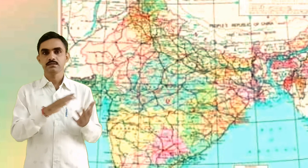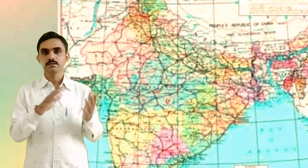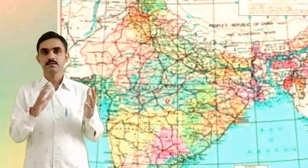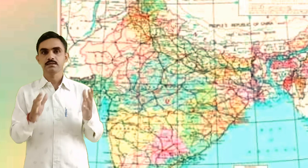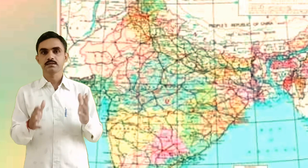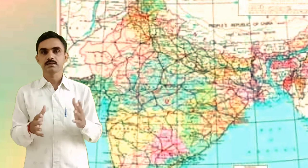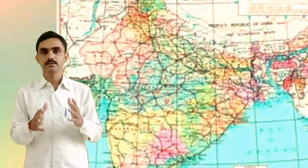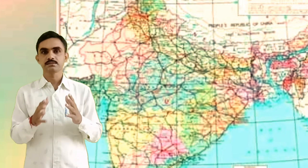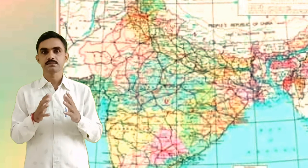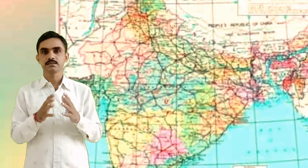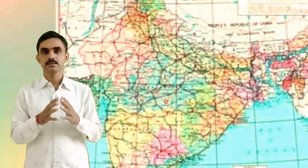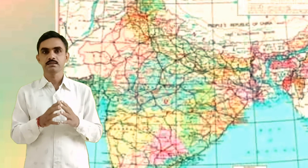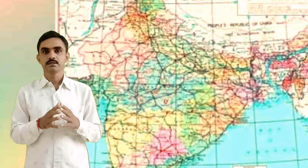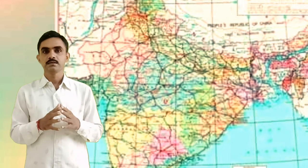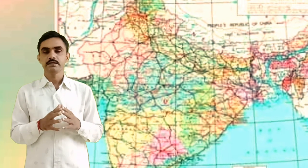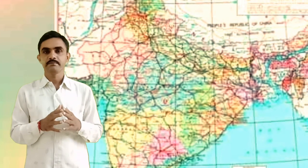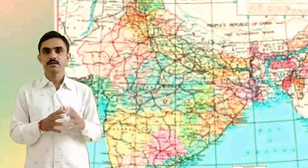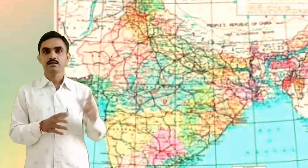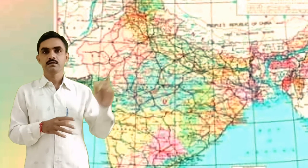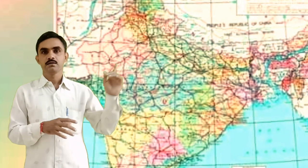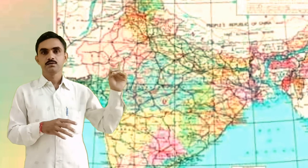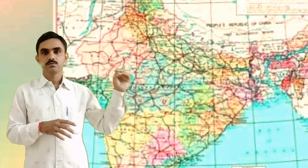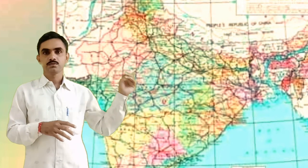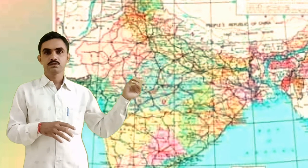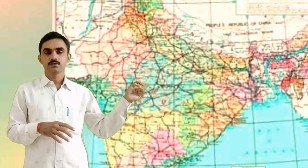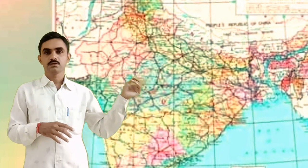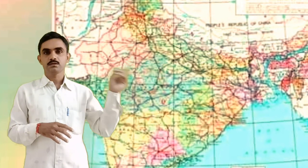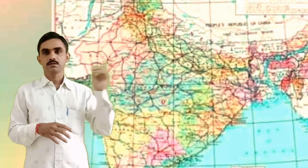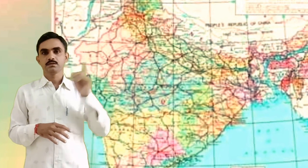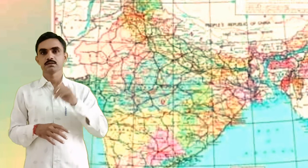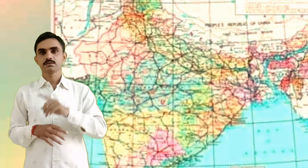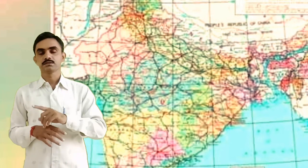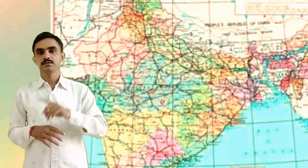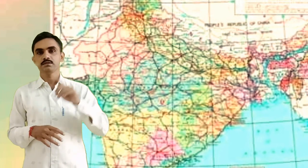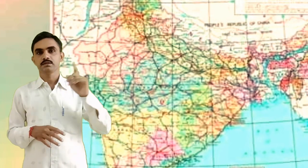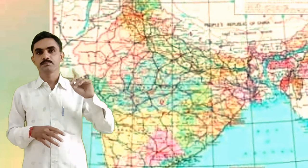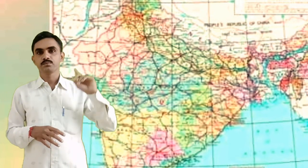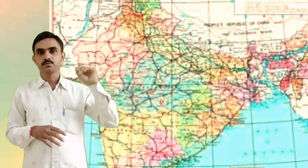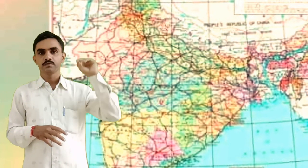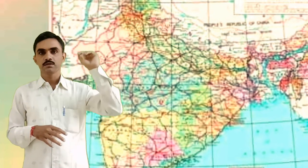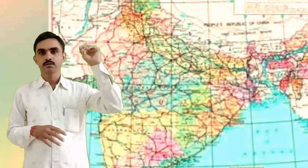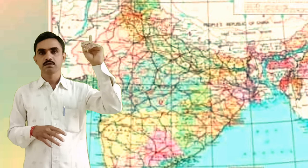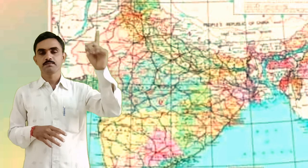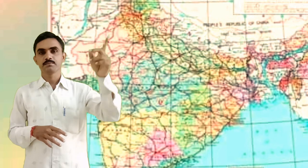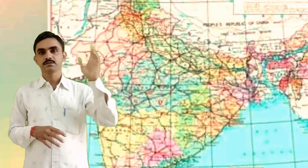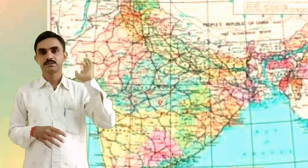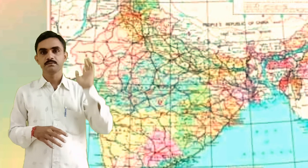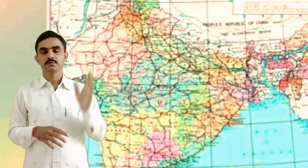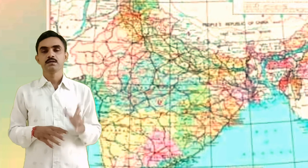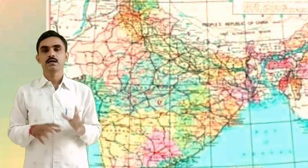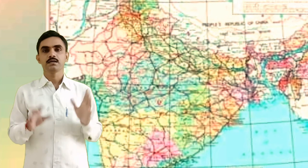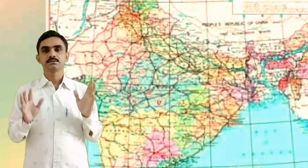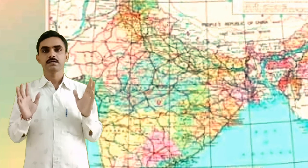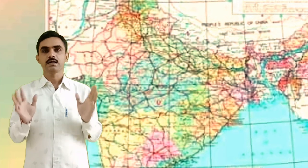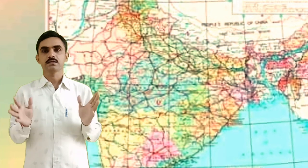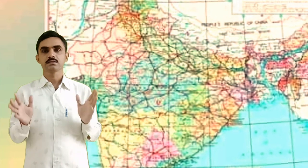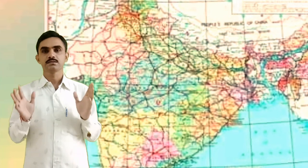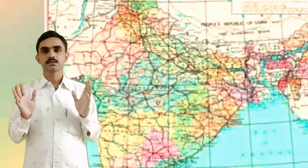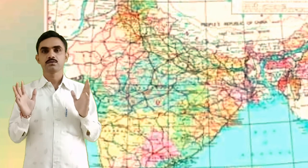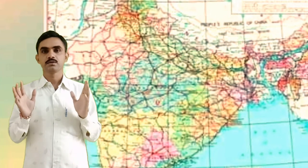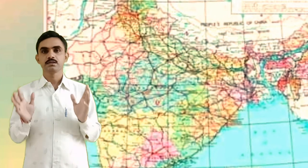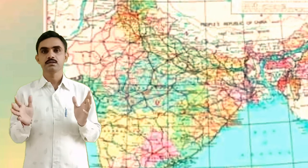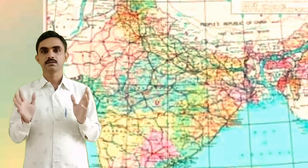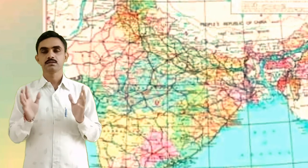અક્ષાંશ છે એ રેખાંશ છે એમાં ઉત્તર અને દક્ષિણ અને પૂર્વ અને પશ્ચિમ આ